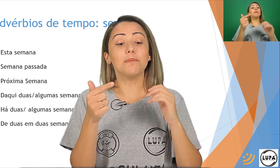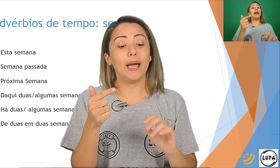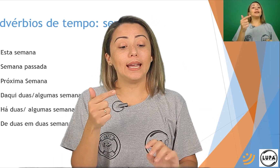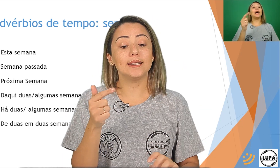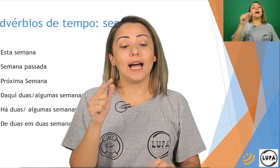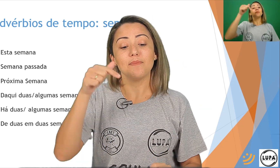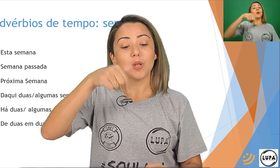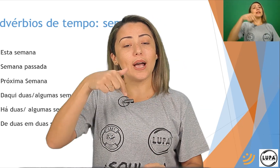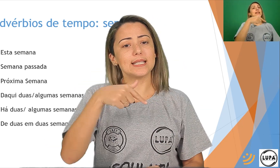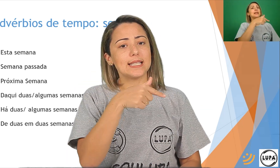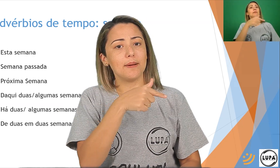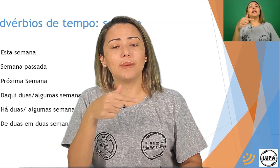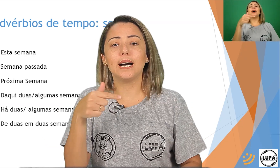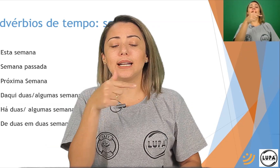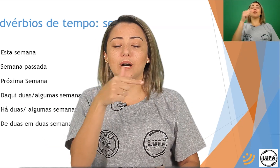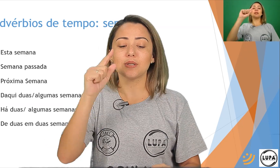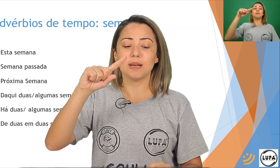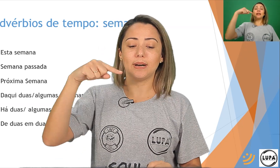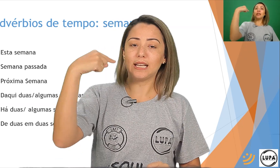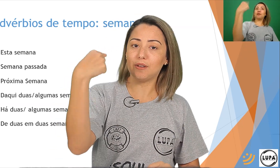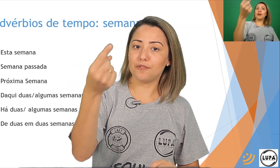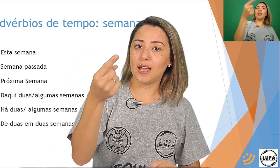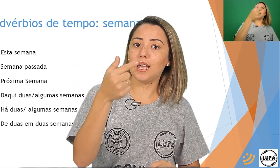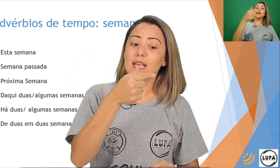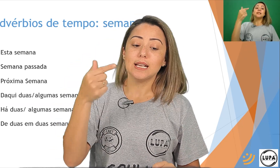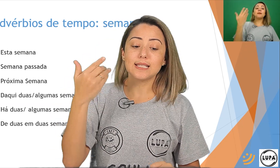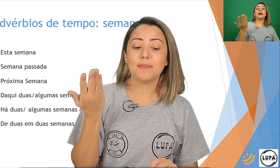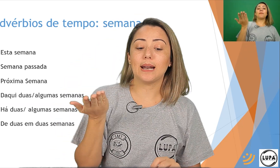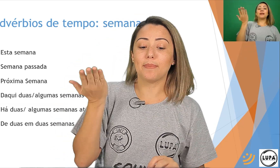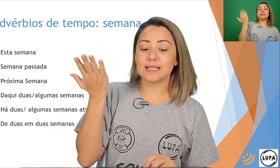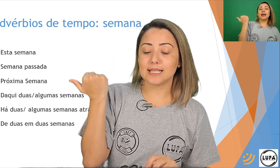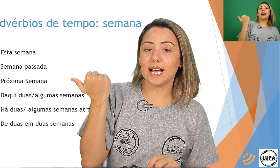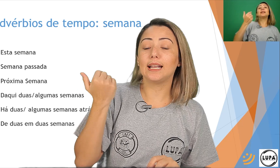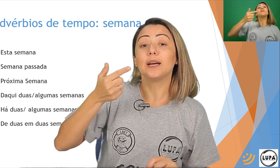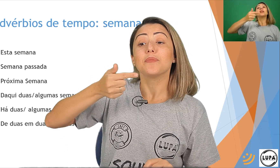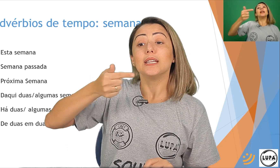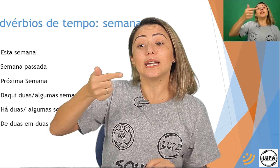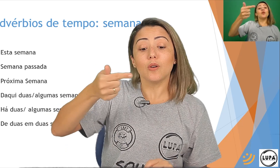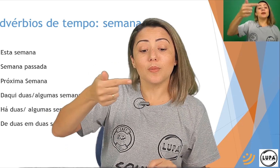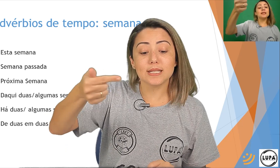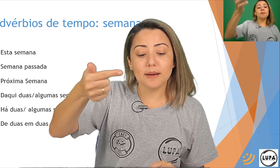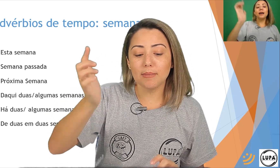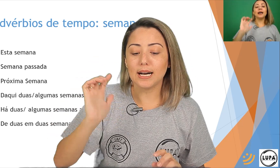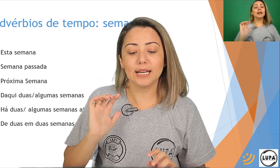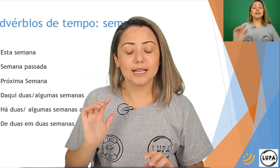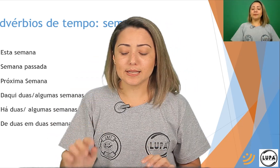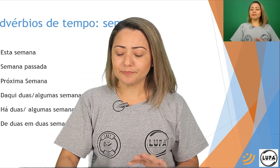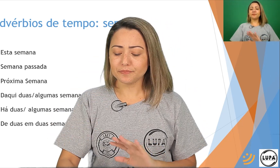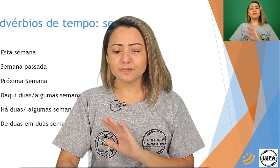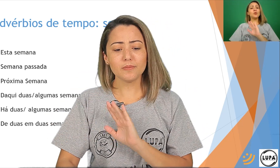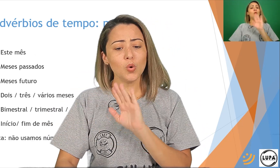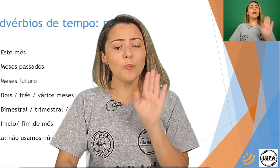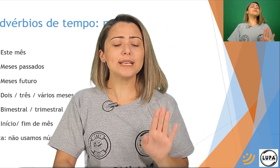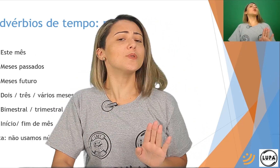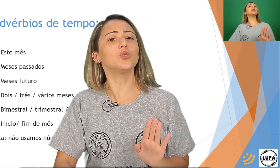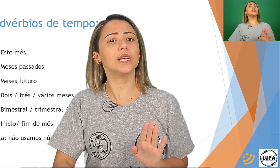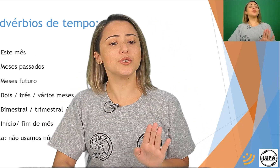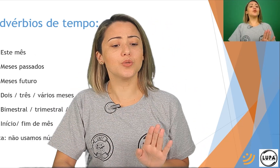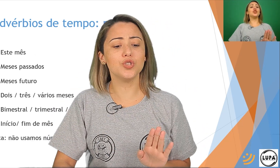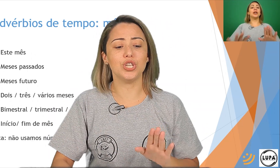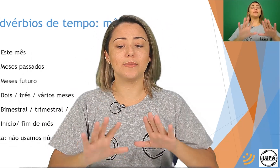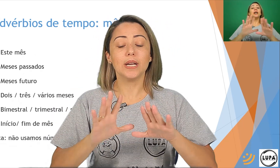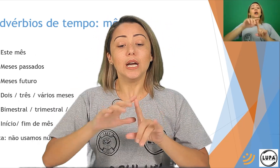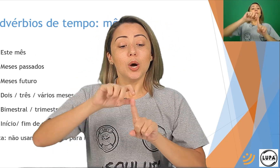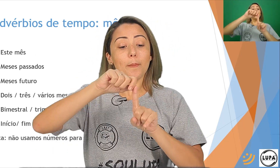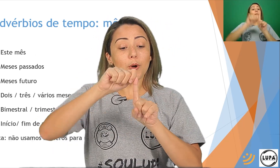semana também, tá? Então esta semana ou semana que vem, semana passada, daqui a algumas semanas, o mesmo